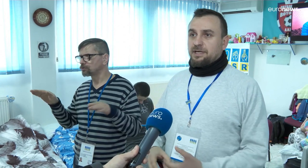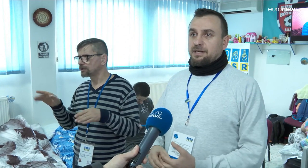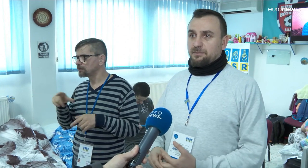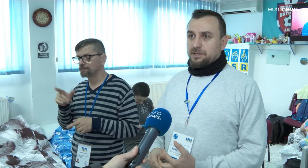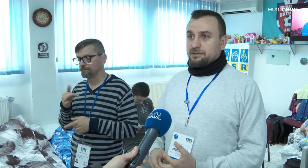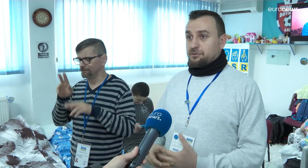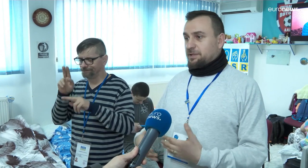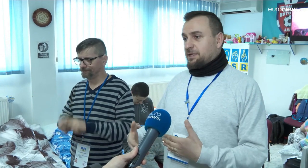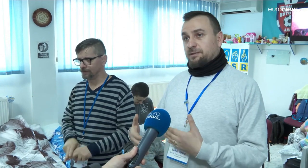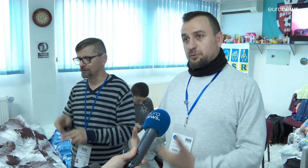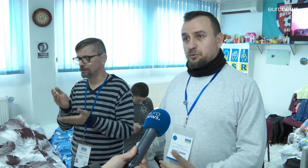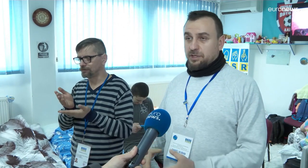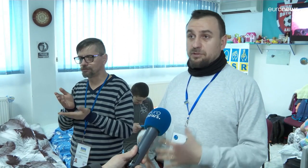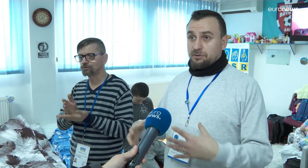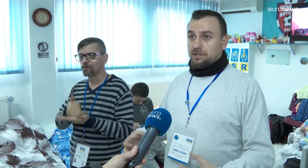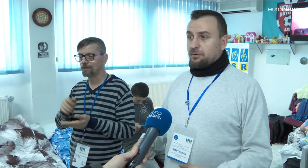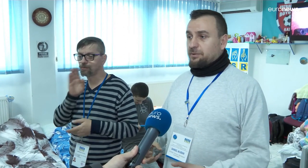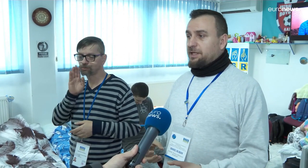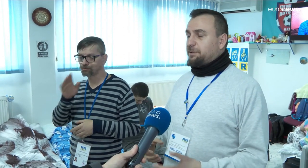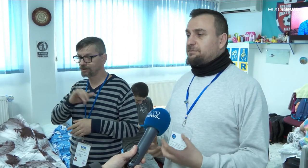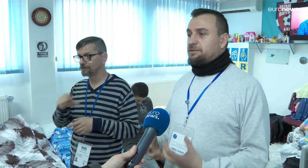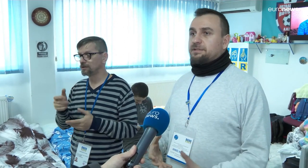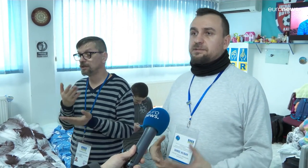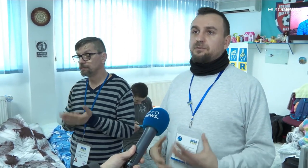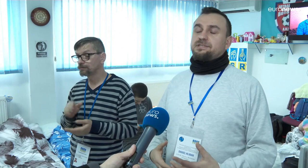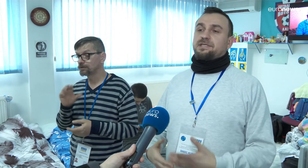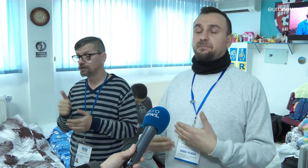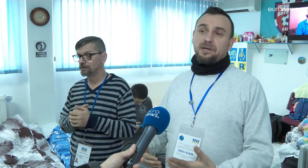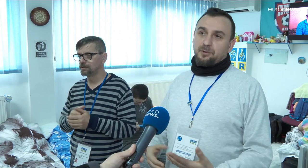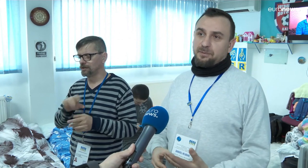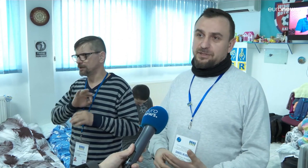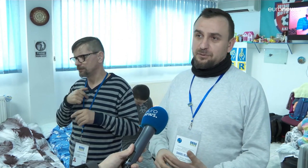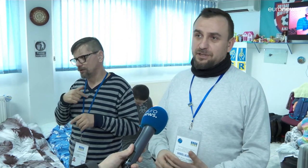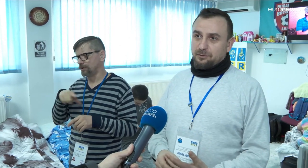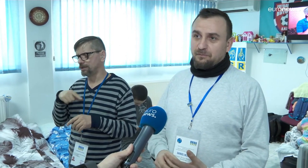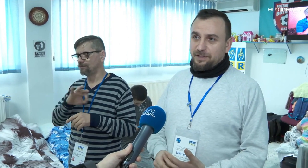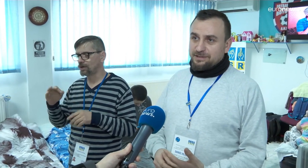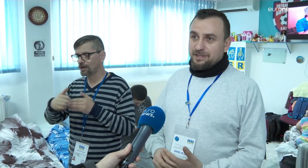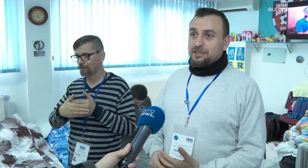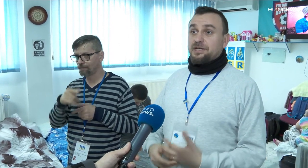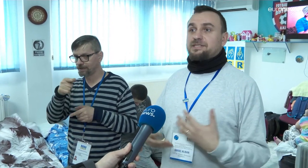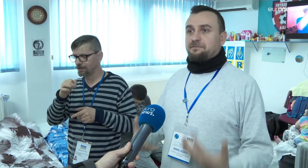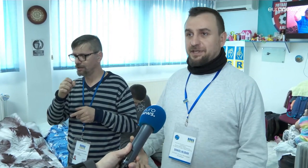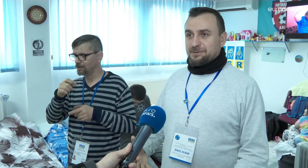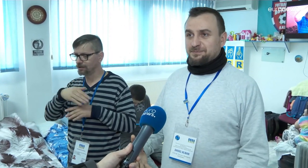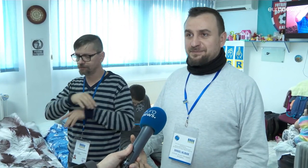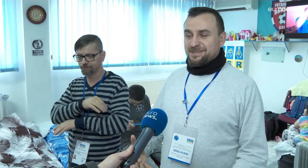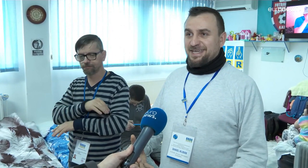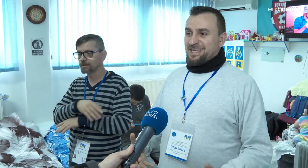no quiere quedarse cerca de las fronteras. Se sienten demasiado cerca de la zona de conflicto y tienen miedo. No sabemos cómo sentirnos. Pero no nos vamos,